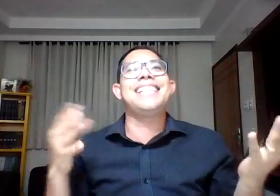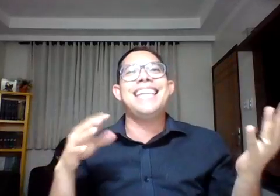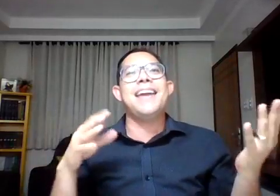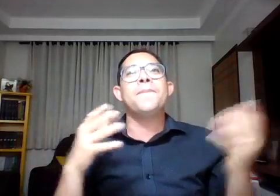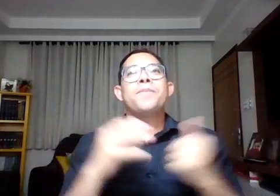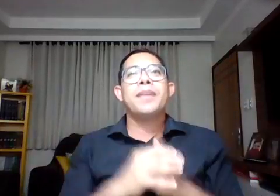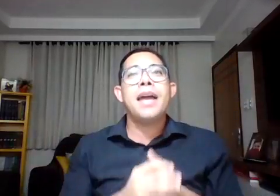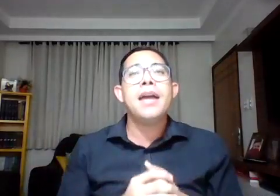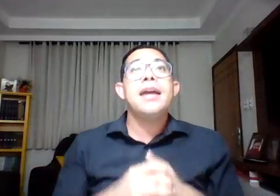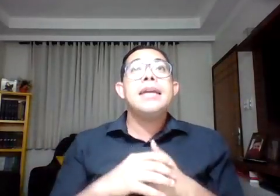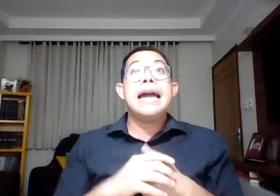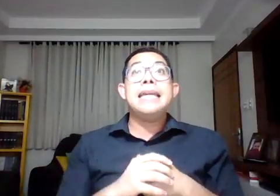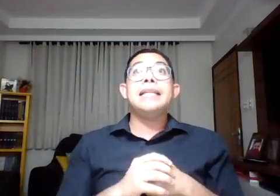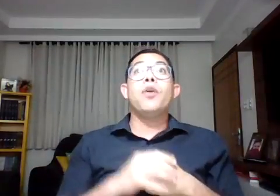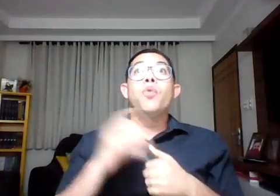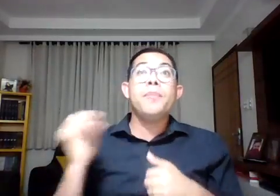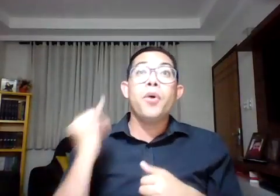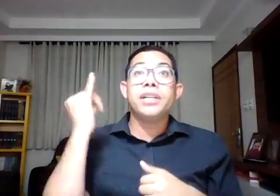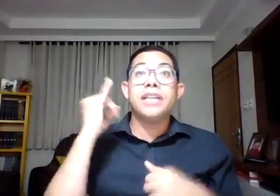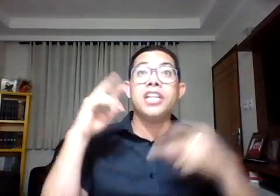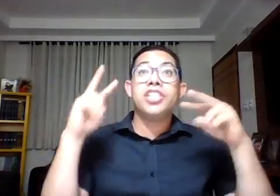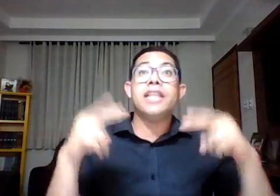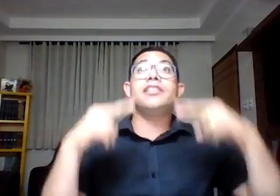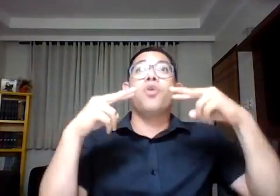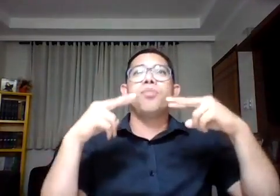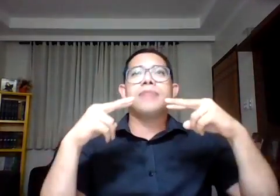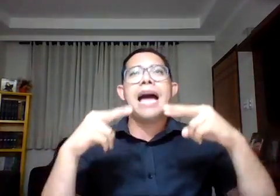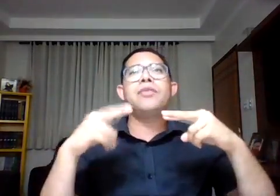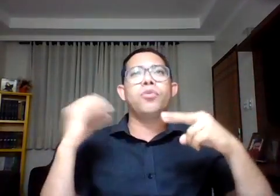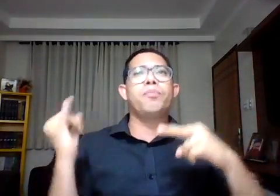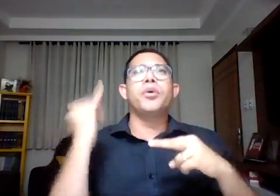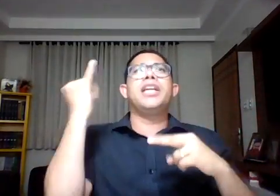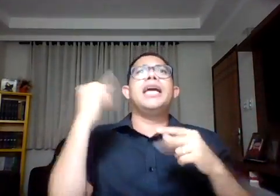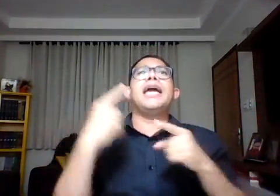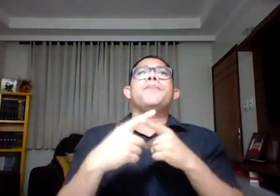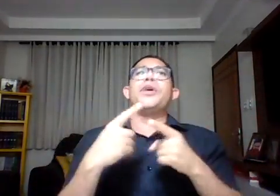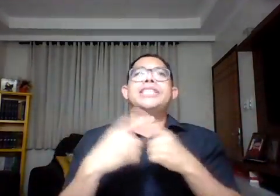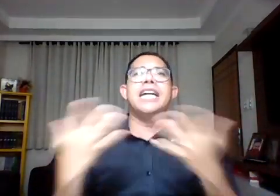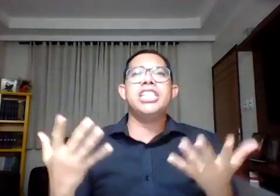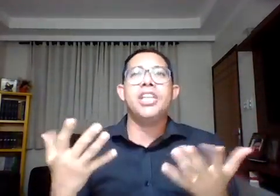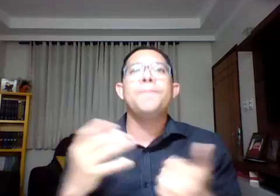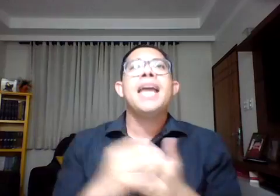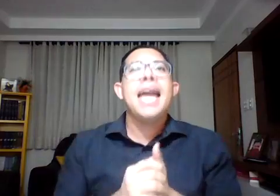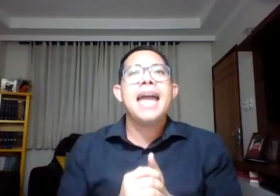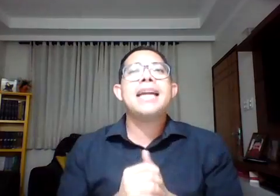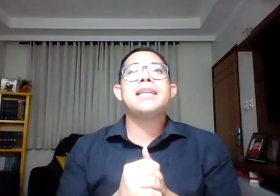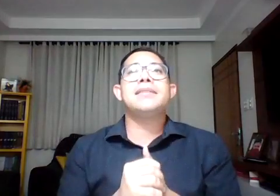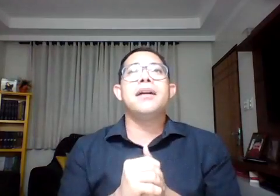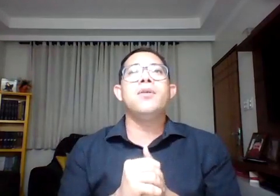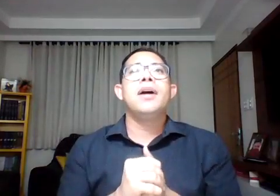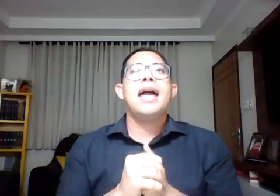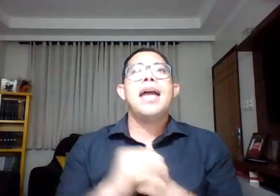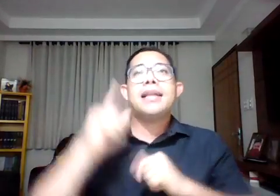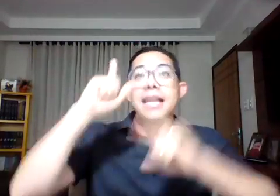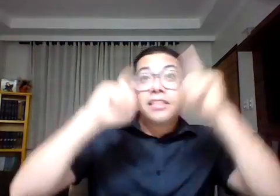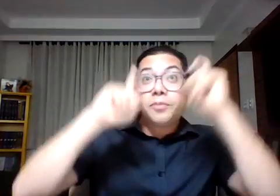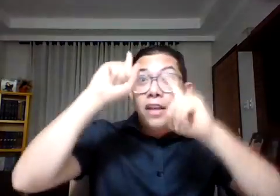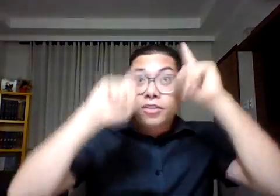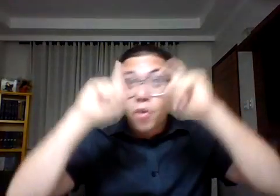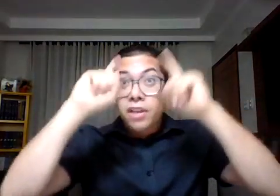ter, né? E ainda, o importante desse contato, porque é importante, é a questão das expressões,